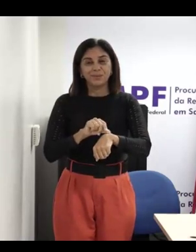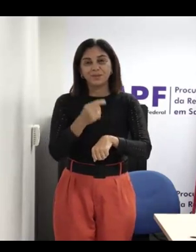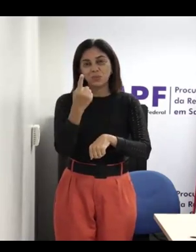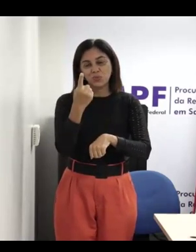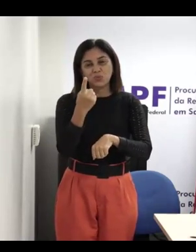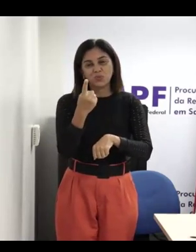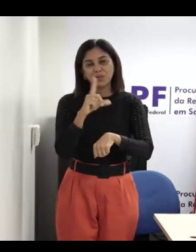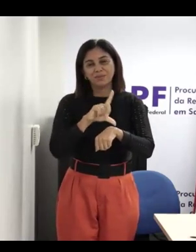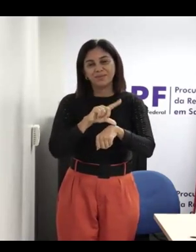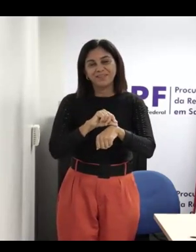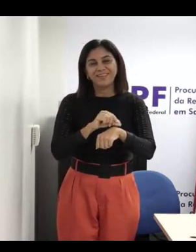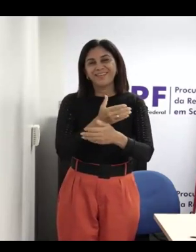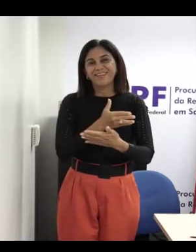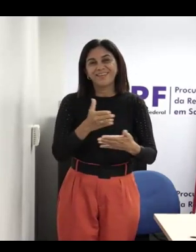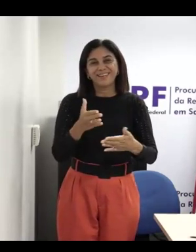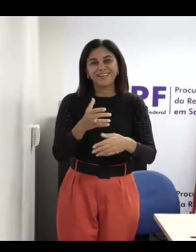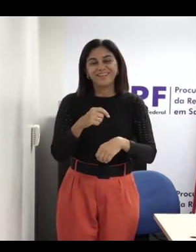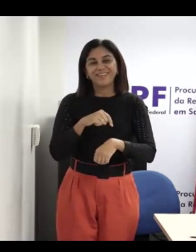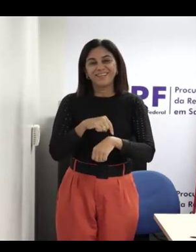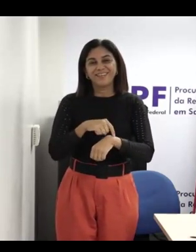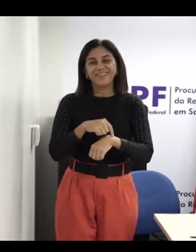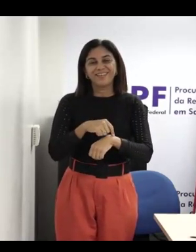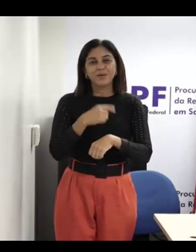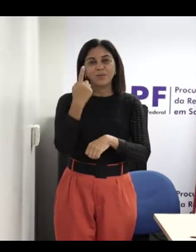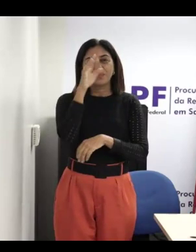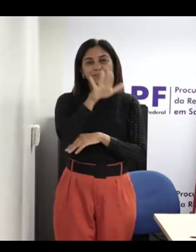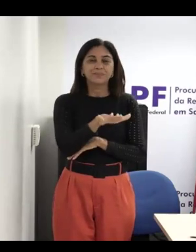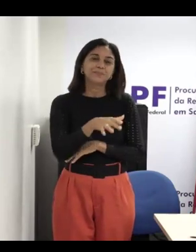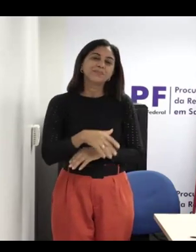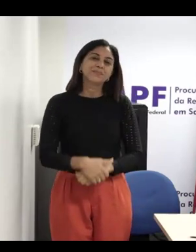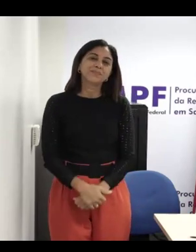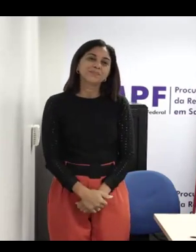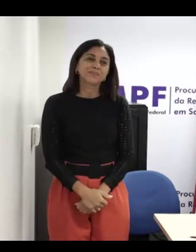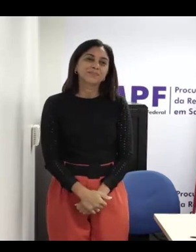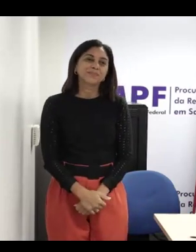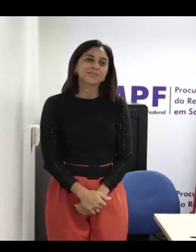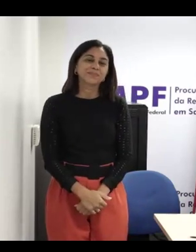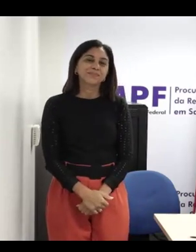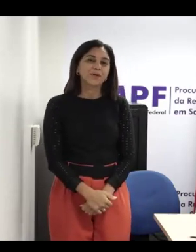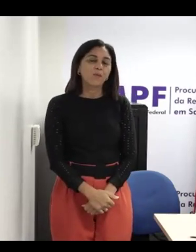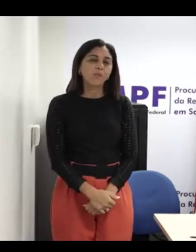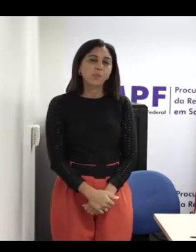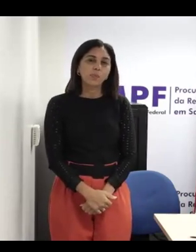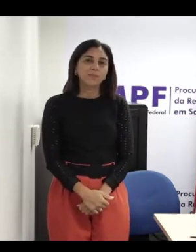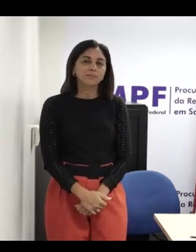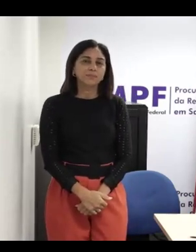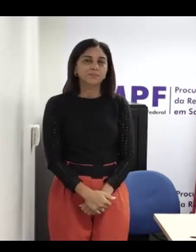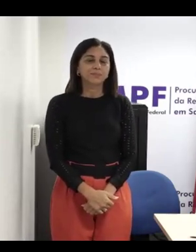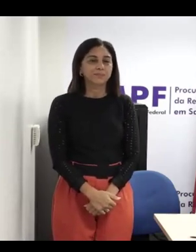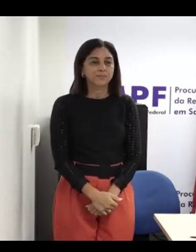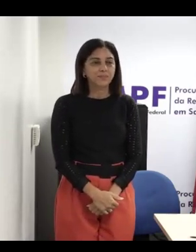14 a gente começaria às 14:30 não é isso para dar tempo ainda das e só fazer o